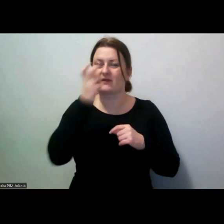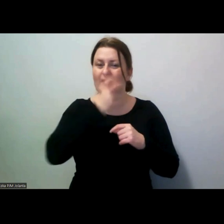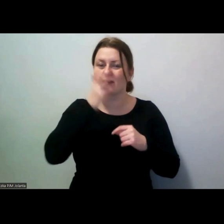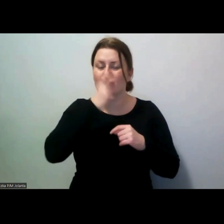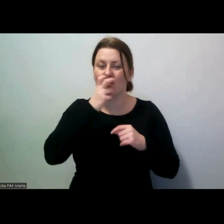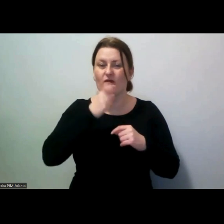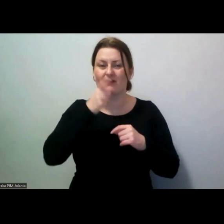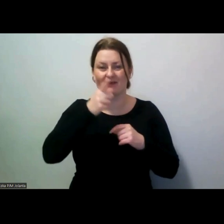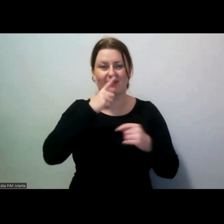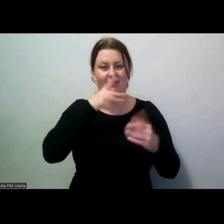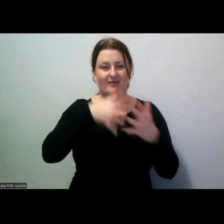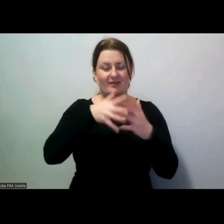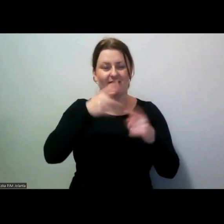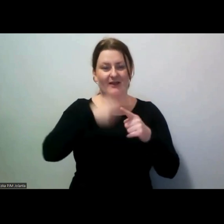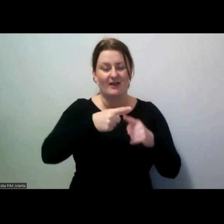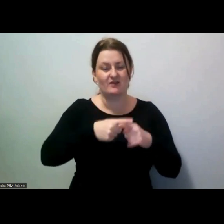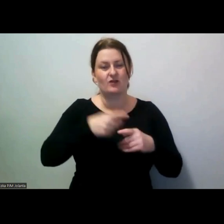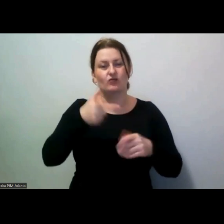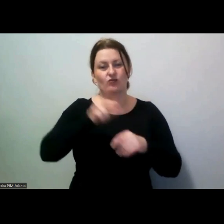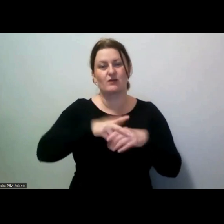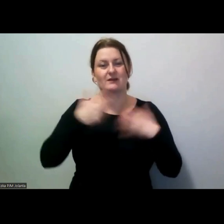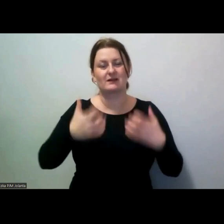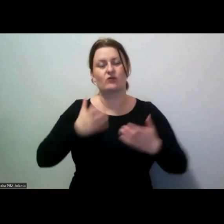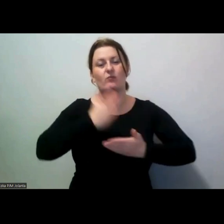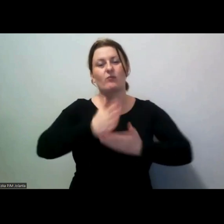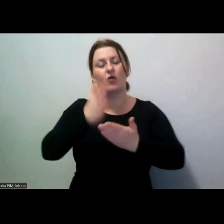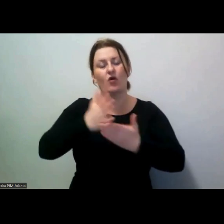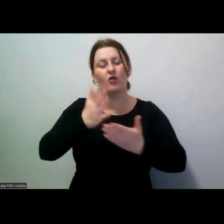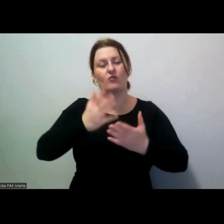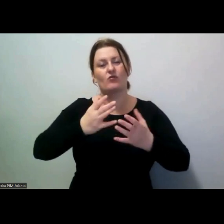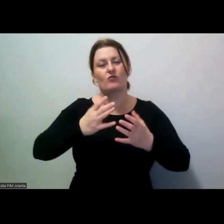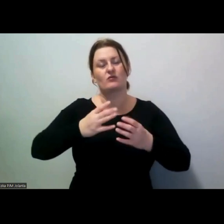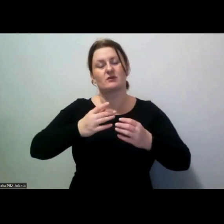później w rozszerzaniu jego skuteczności o kolejny